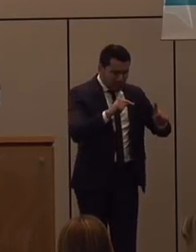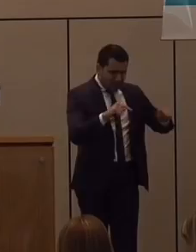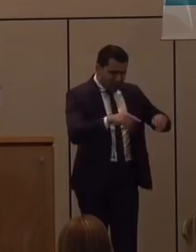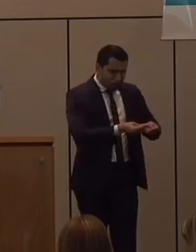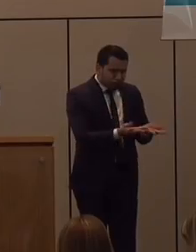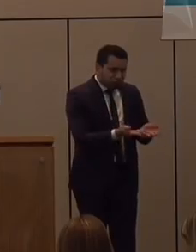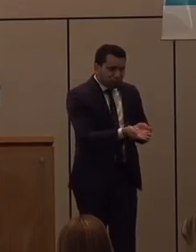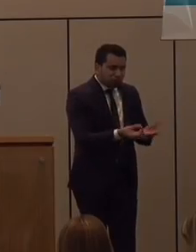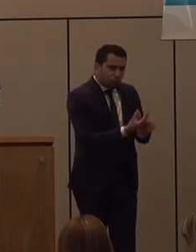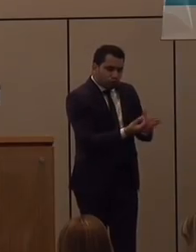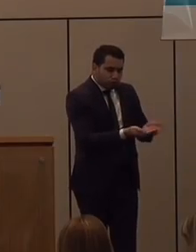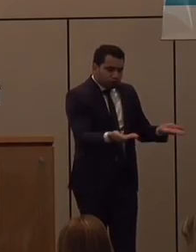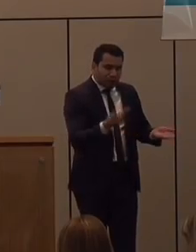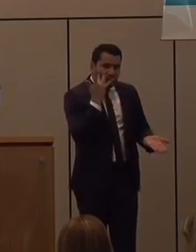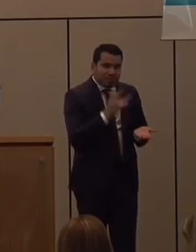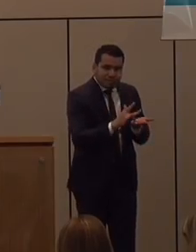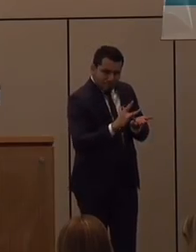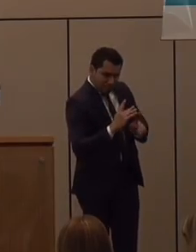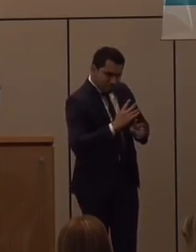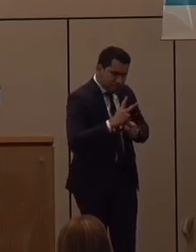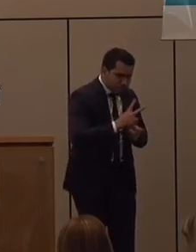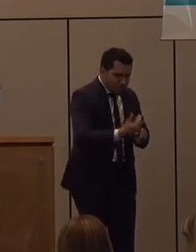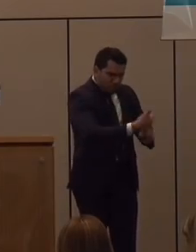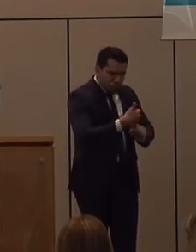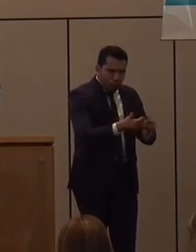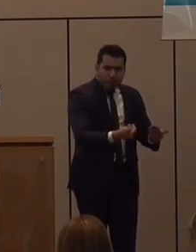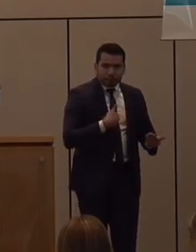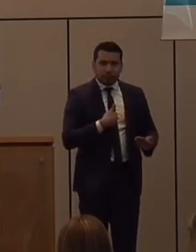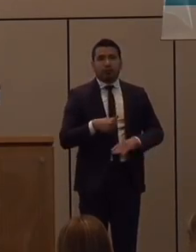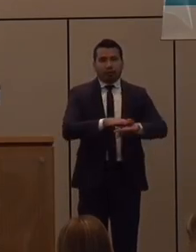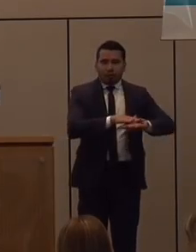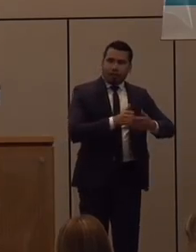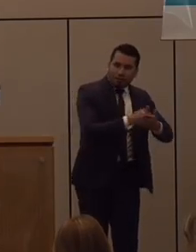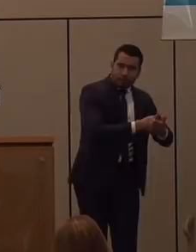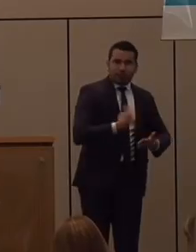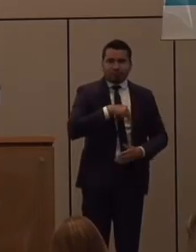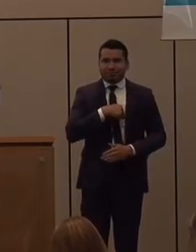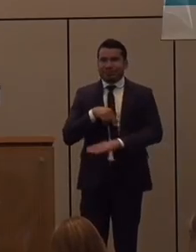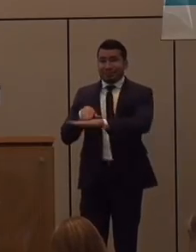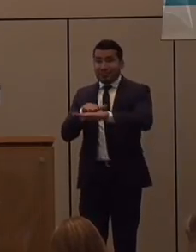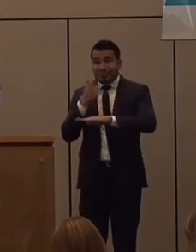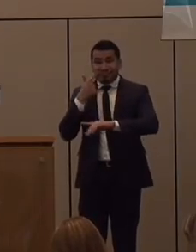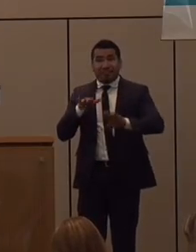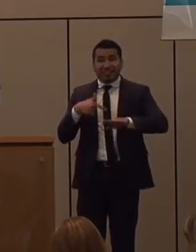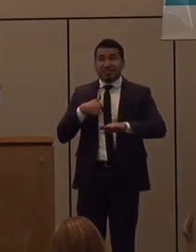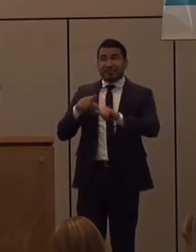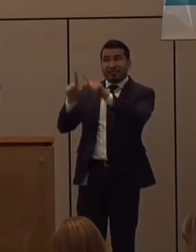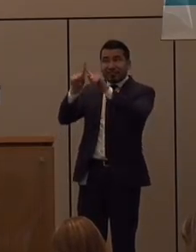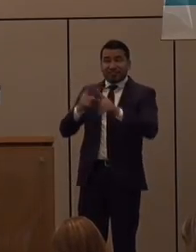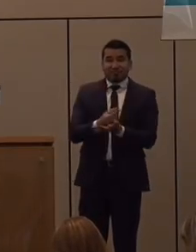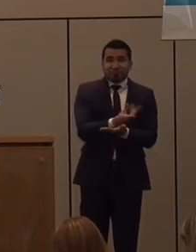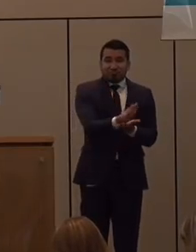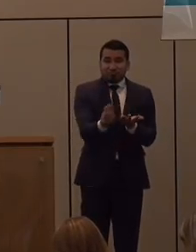menos agradable pero que nos toca todos los días lidiar con las restricciones que tenemos las exportaciones colombianas en los diferentes mercados